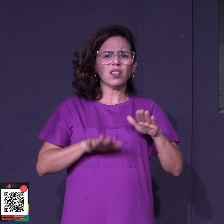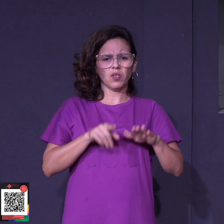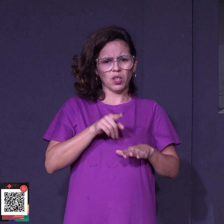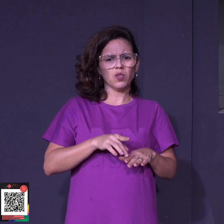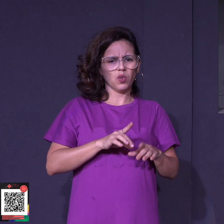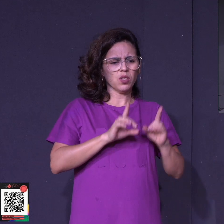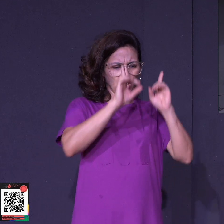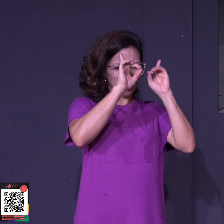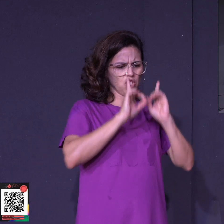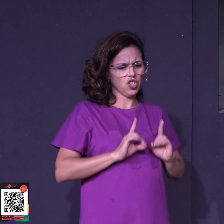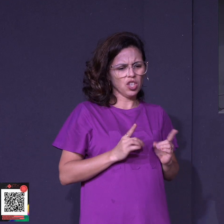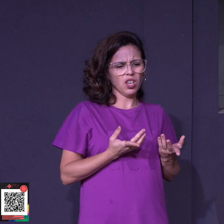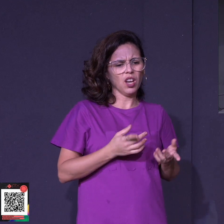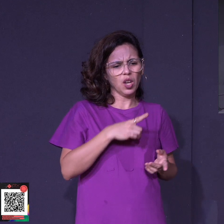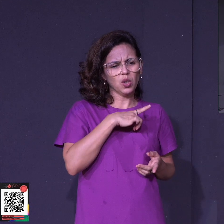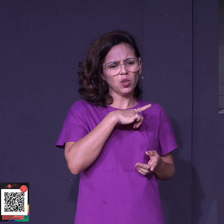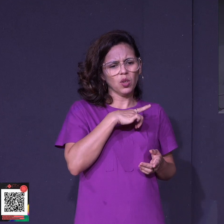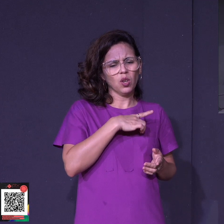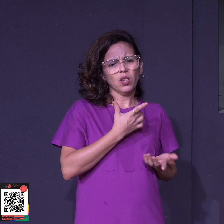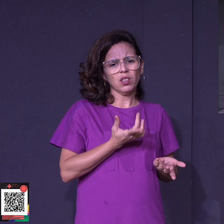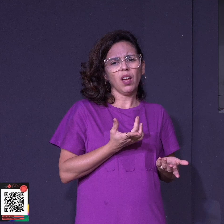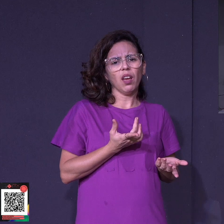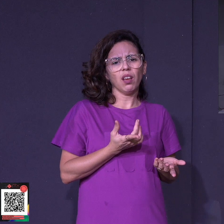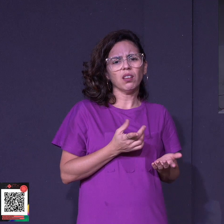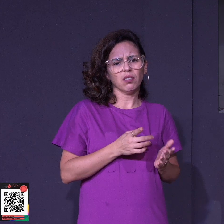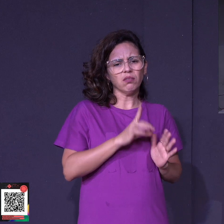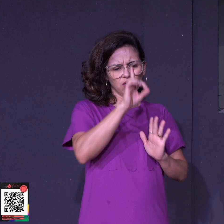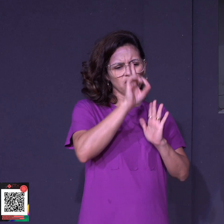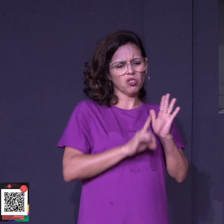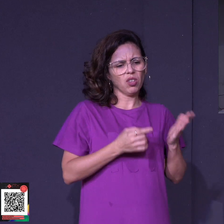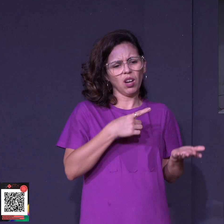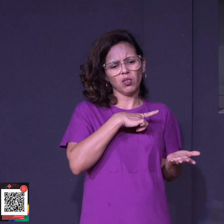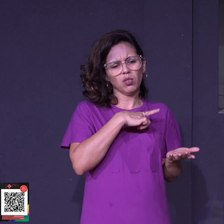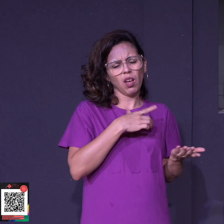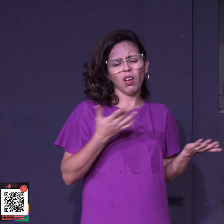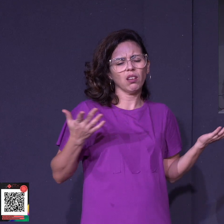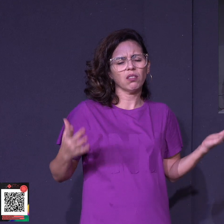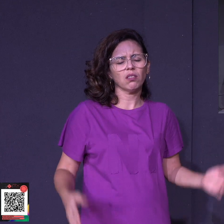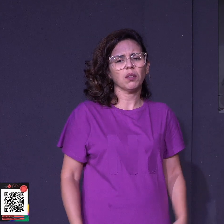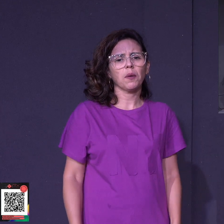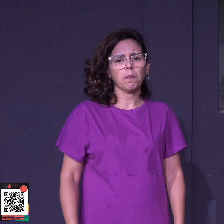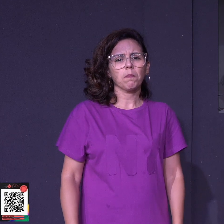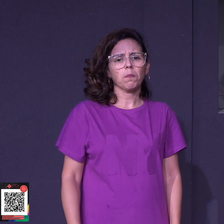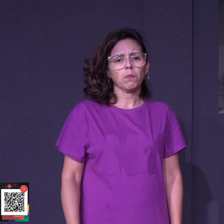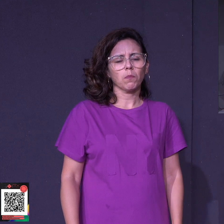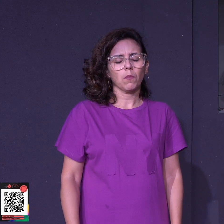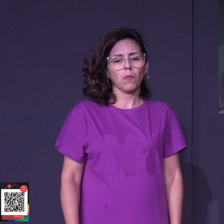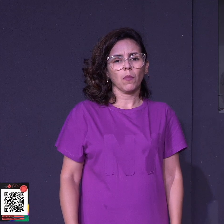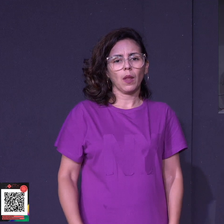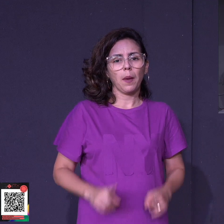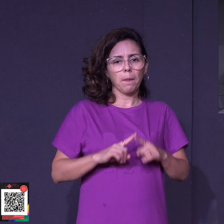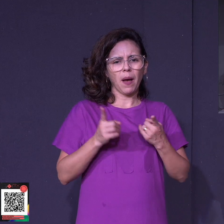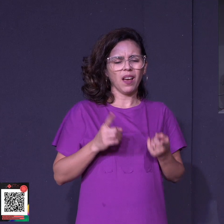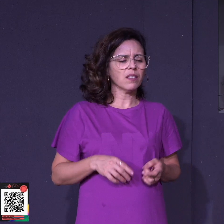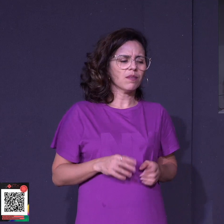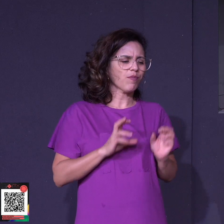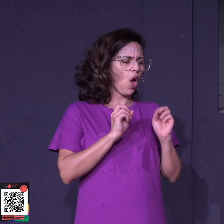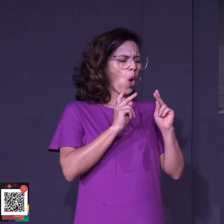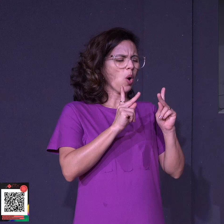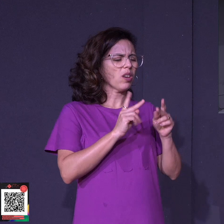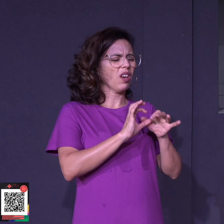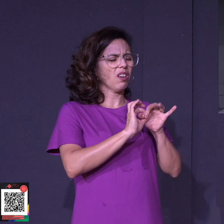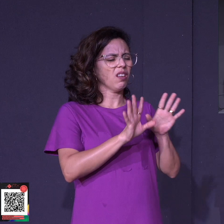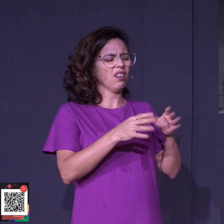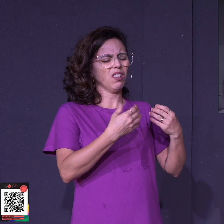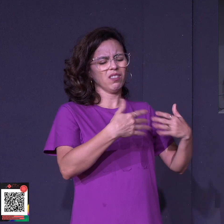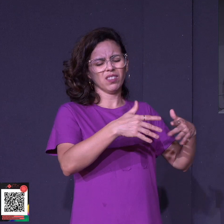fácil, irmão, fazer isso? É fácil? Te dar um exemplo. Abraão e Ló. Abraão